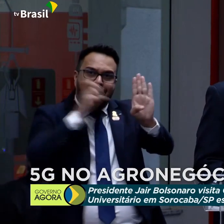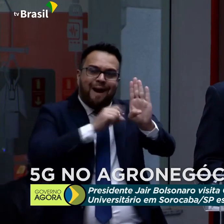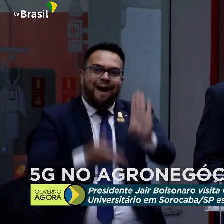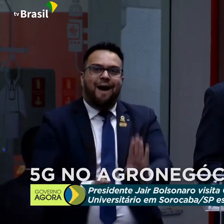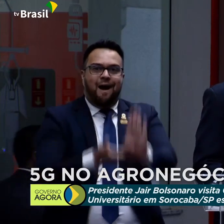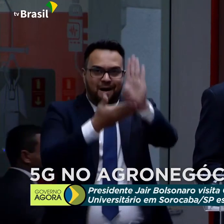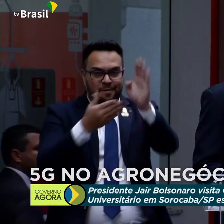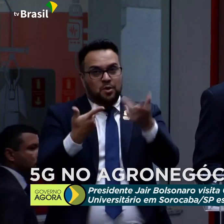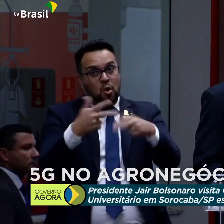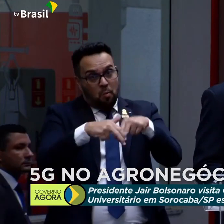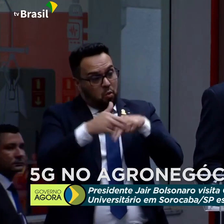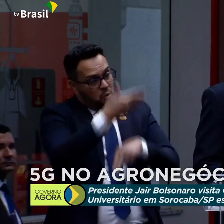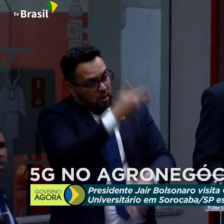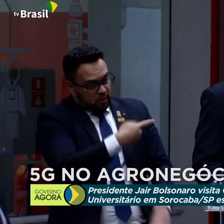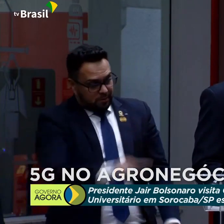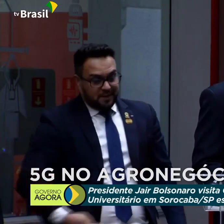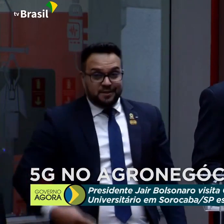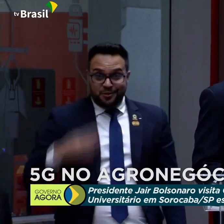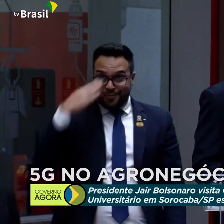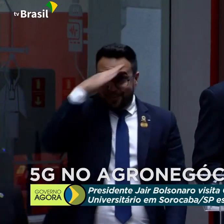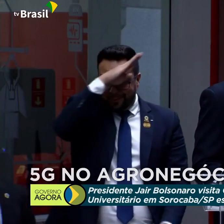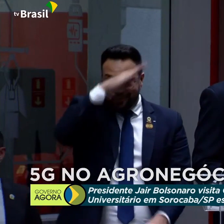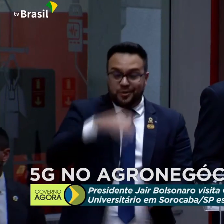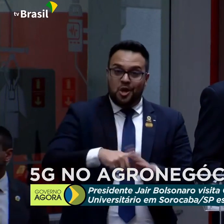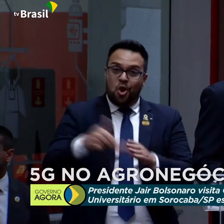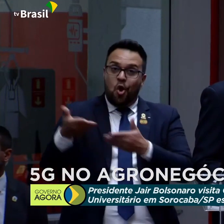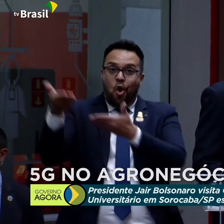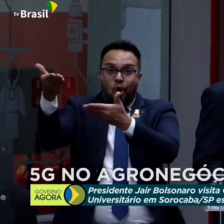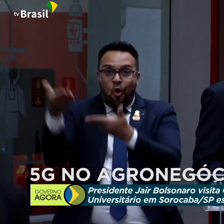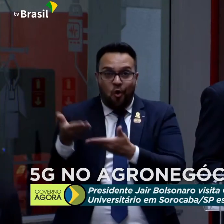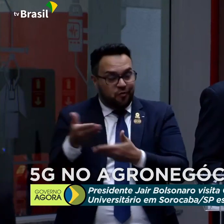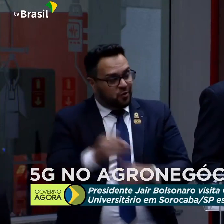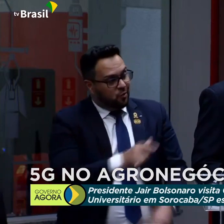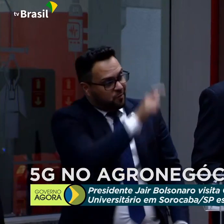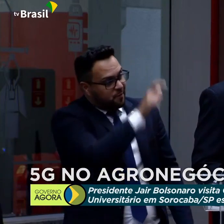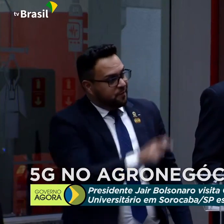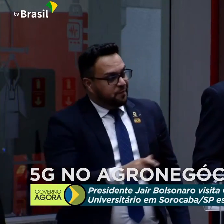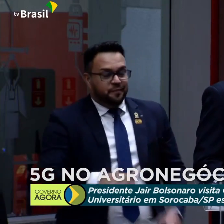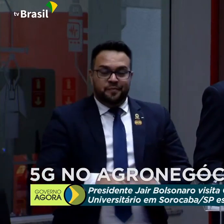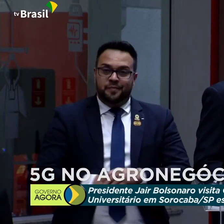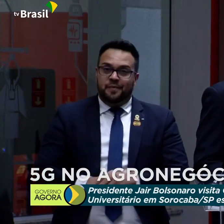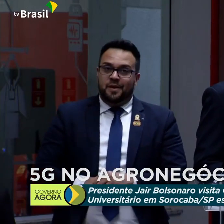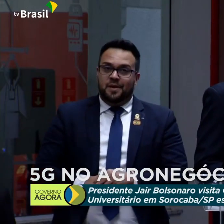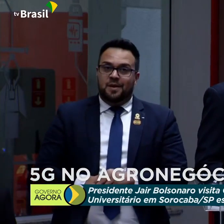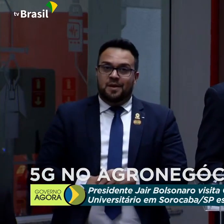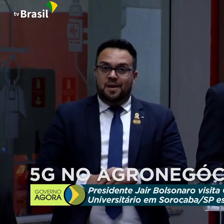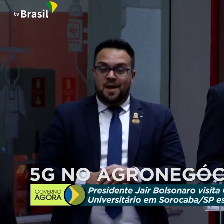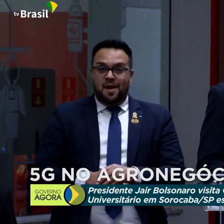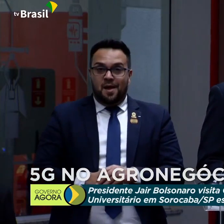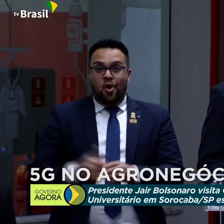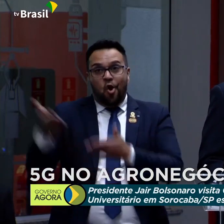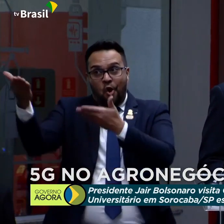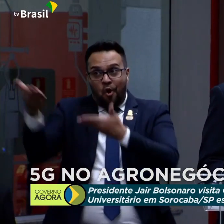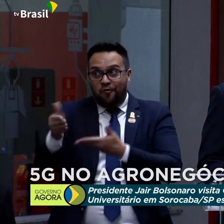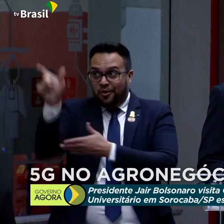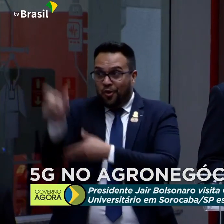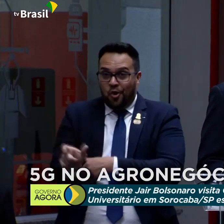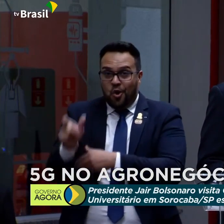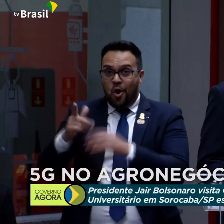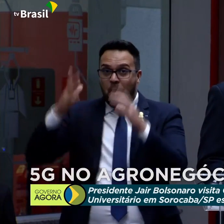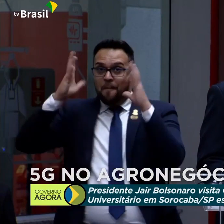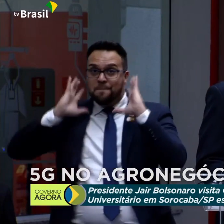graças ao presidente Jair Messias Bolsonaro, que convidou ministros do porte, do ministro Marcos Pontes, para comandar a